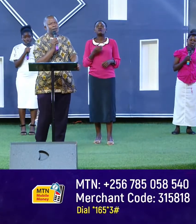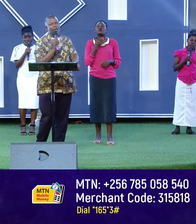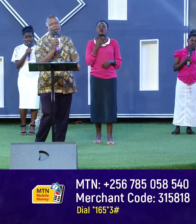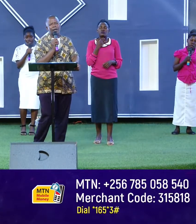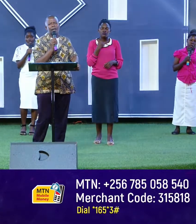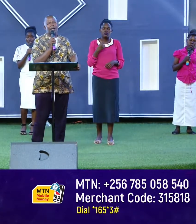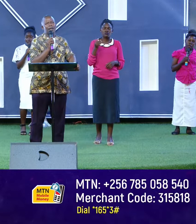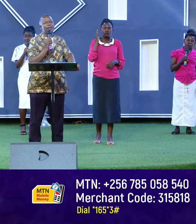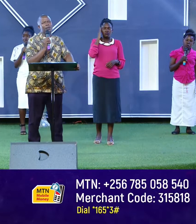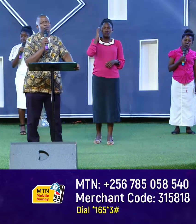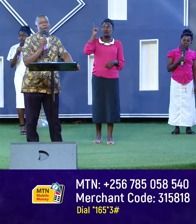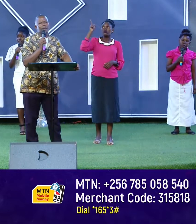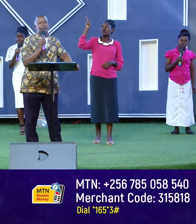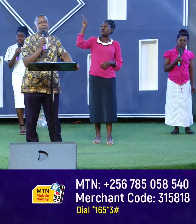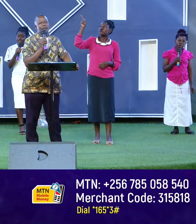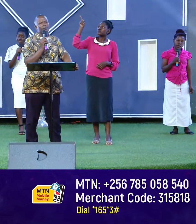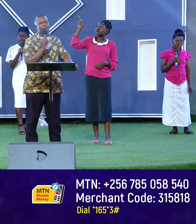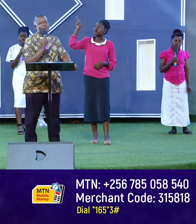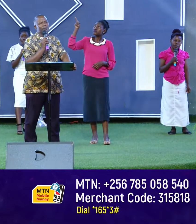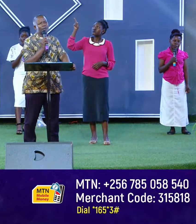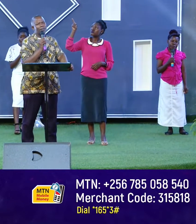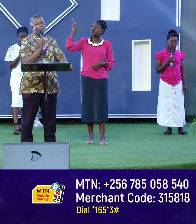Mukama Jagalank Kumanye